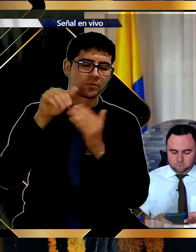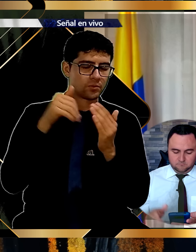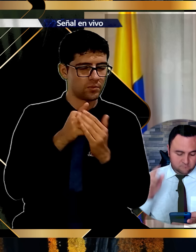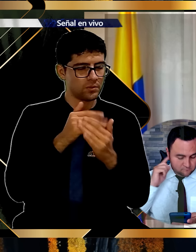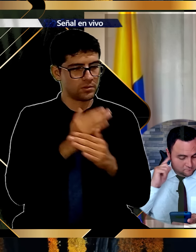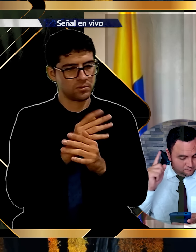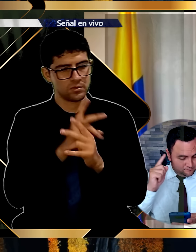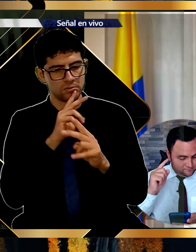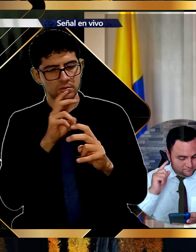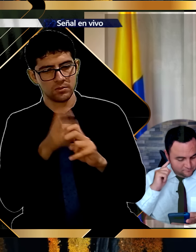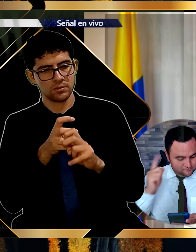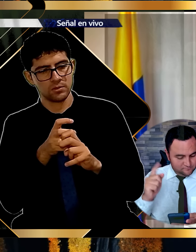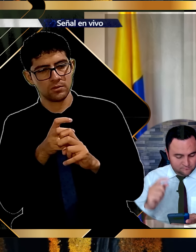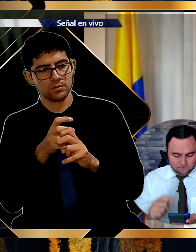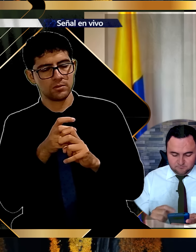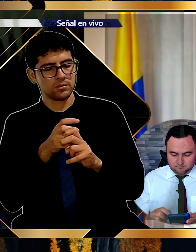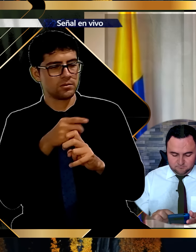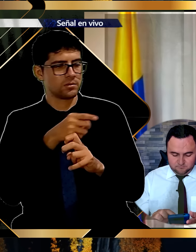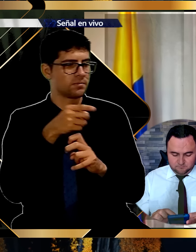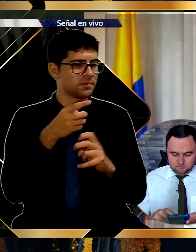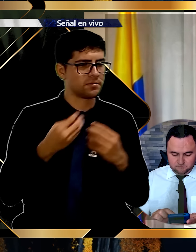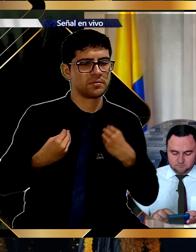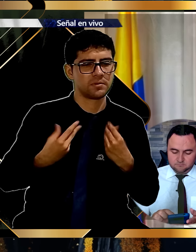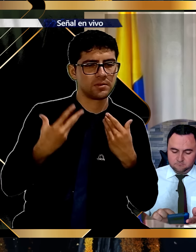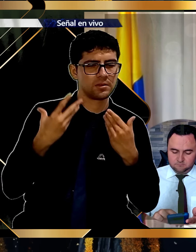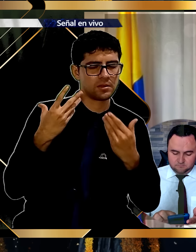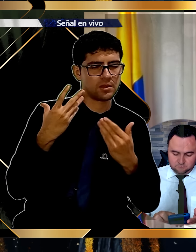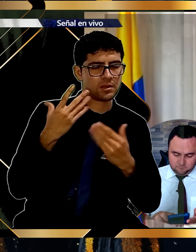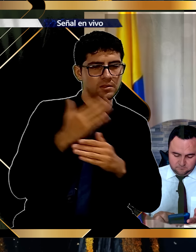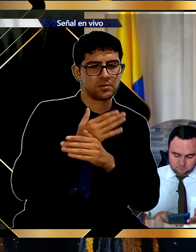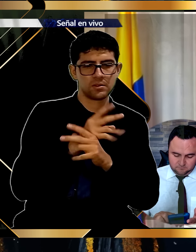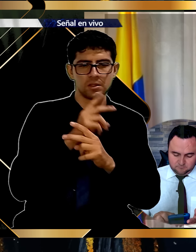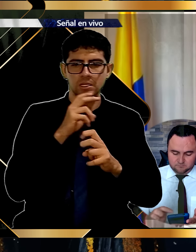ti. Porque aquí dice que a ti te va a guardar de esa hora.